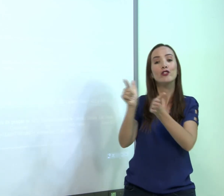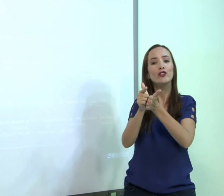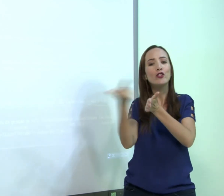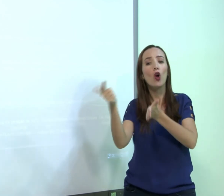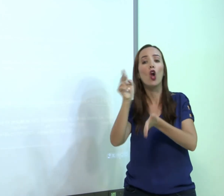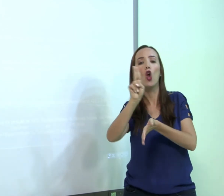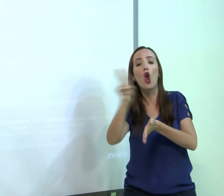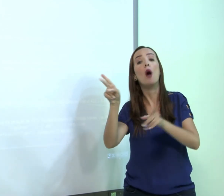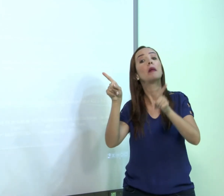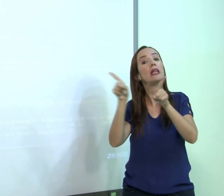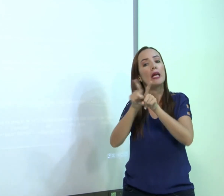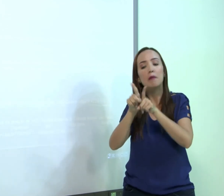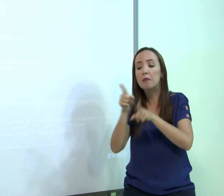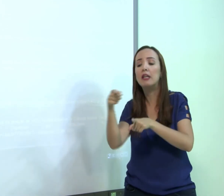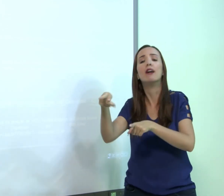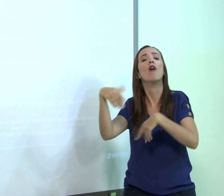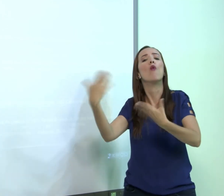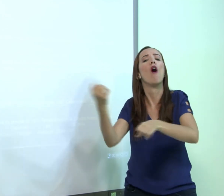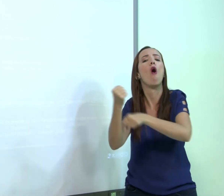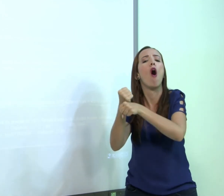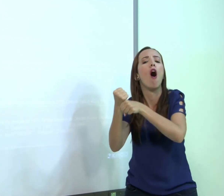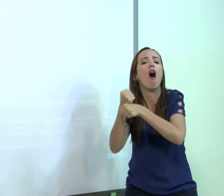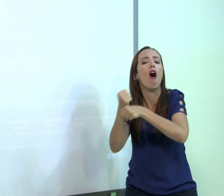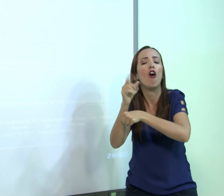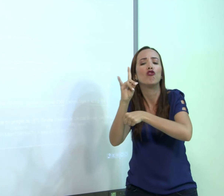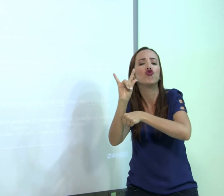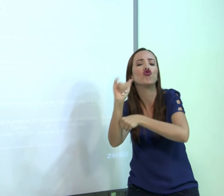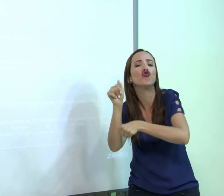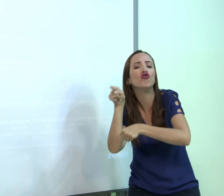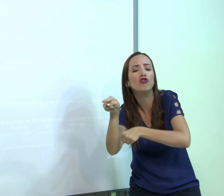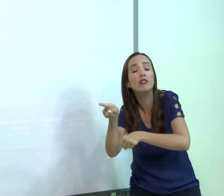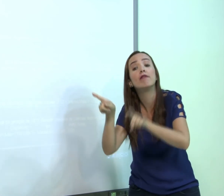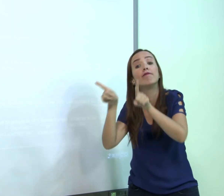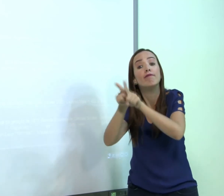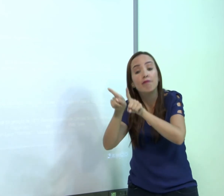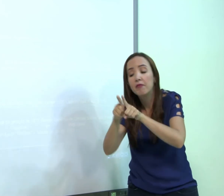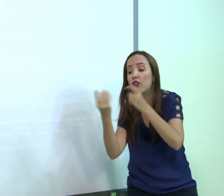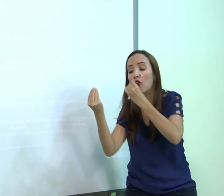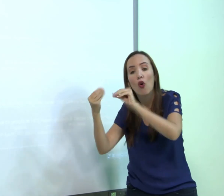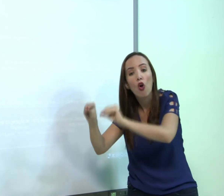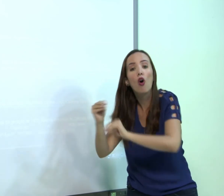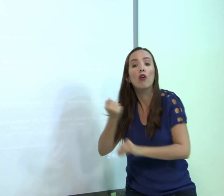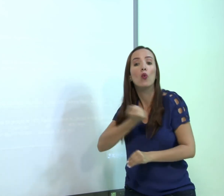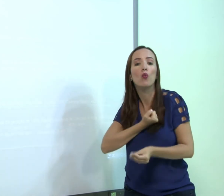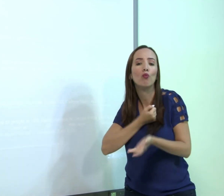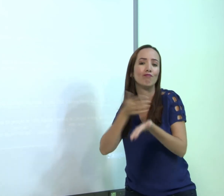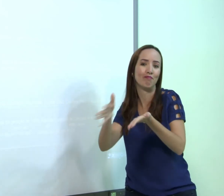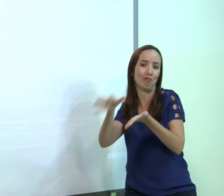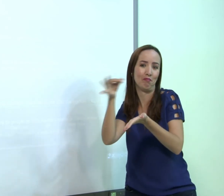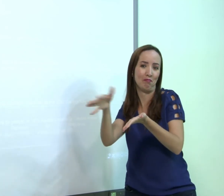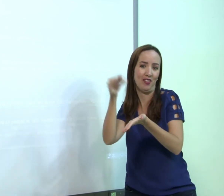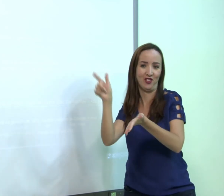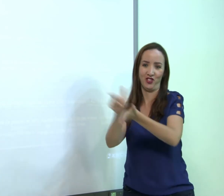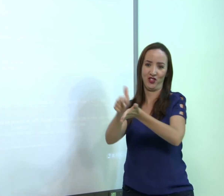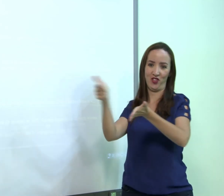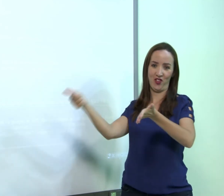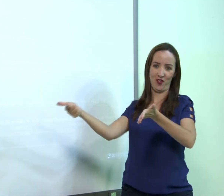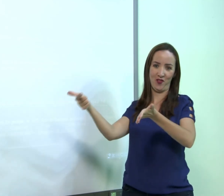Coloca-se o endereço referente ao jornal, o dia, o número da página.